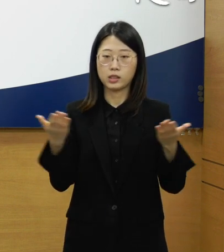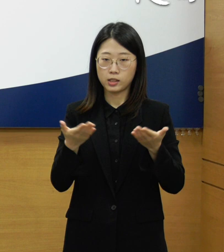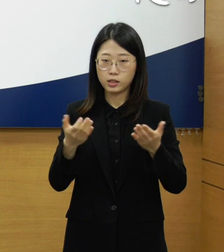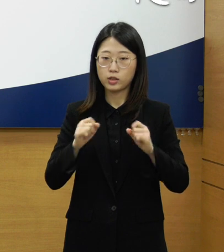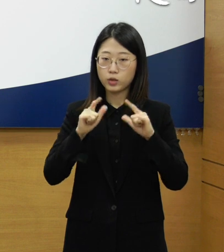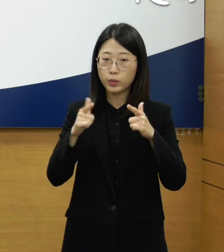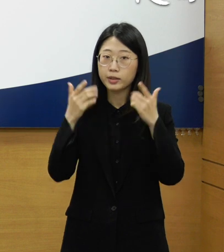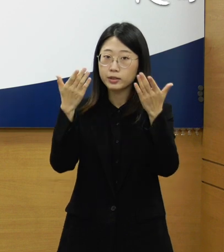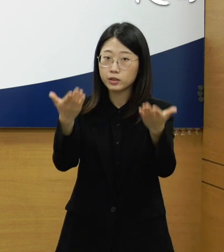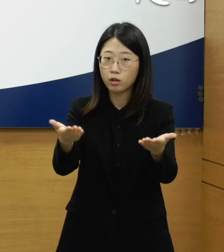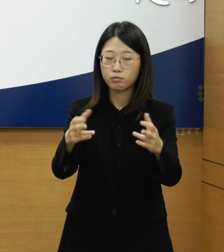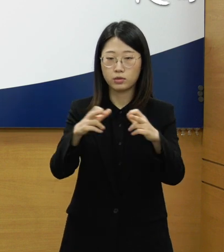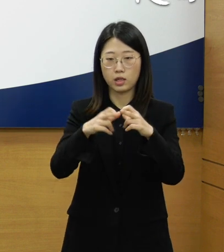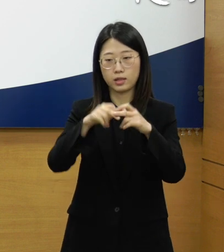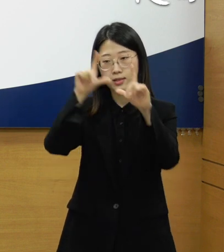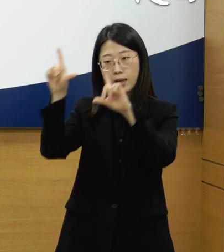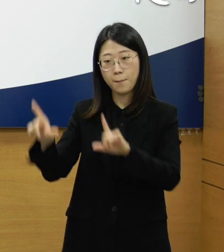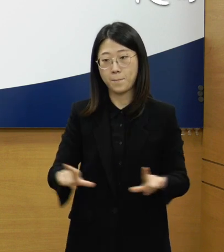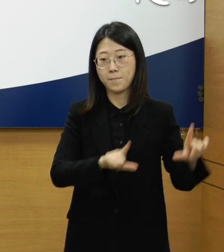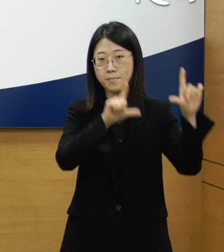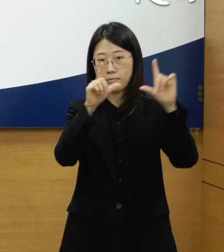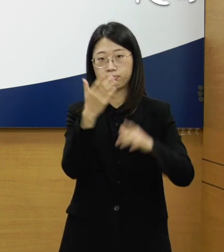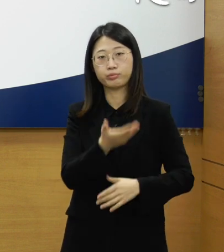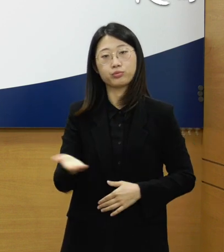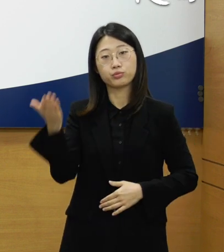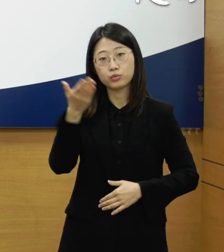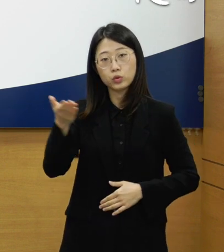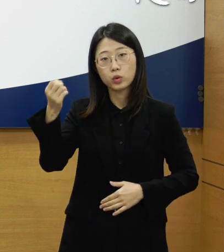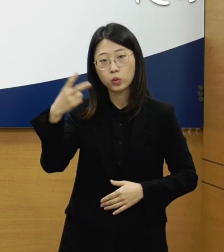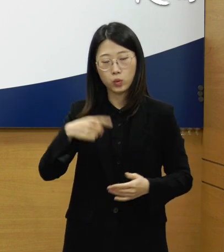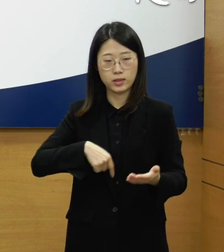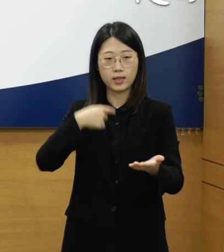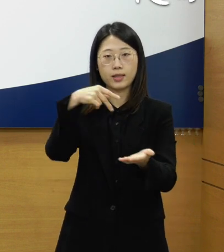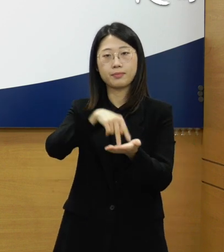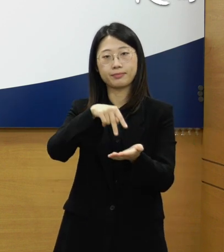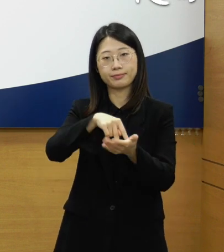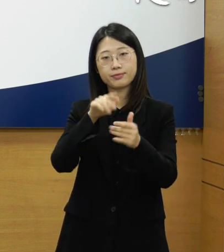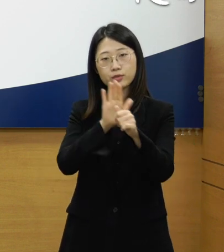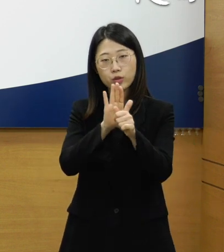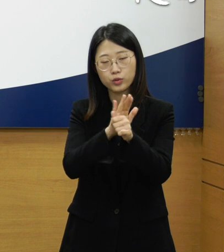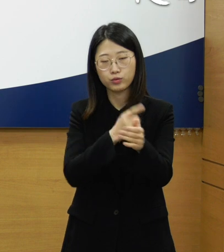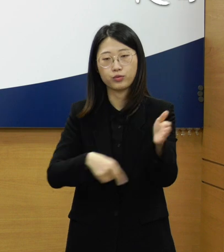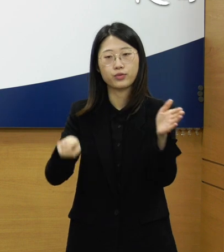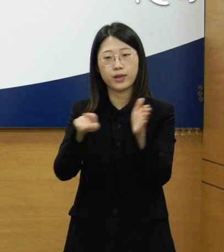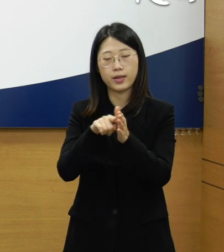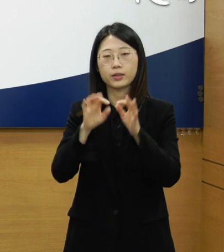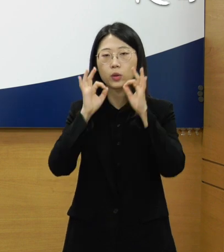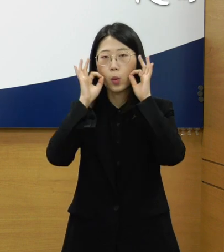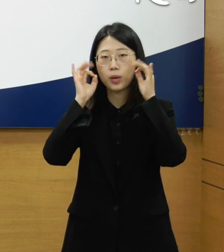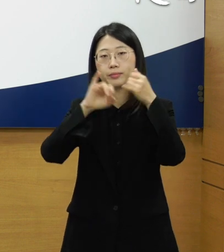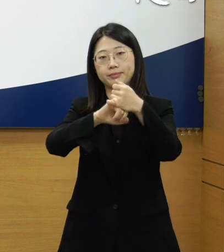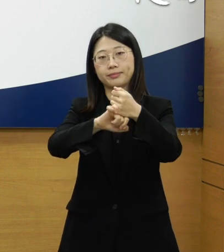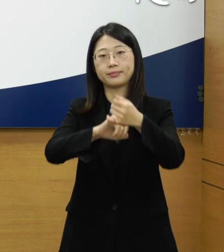제공으로 장애인의 삶의 질 향상과 자립 지원을 위해 노력하겠습니다.